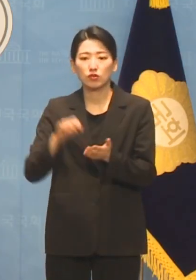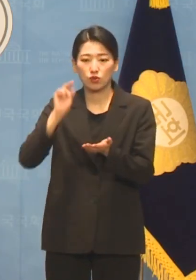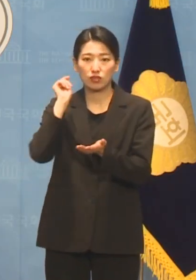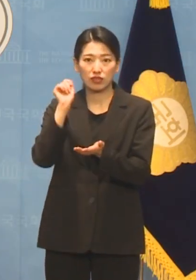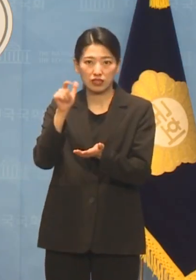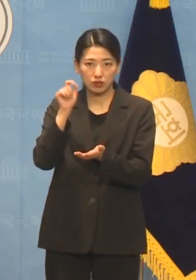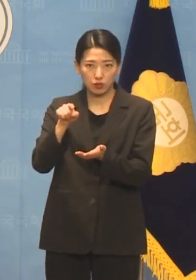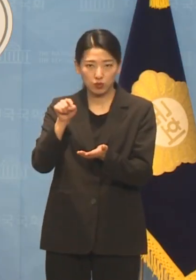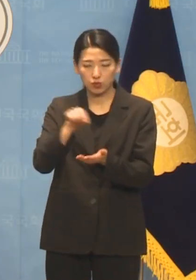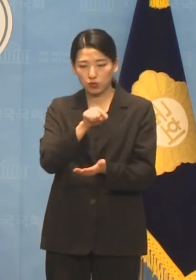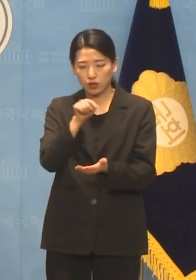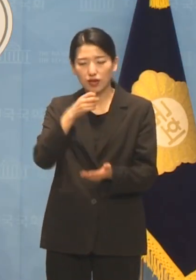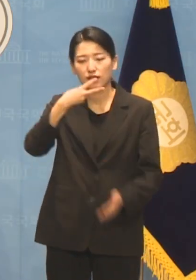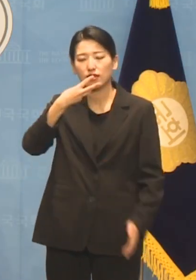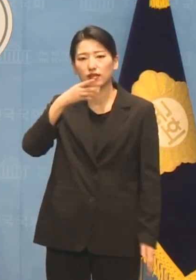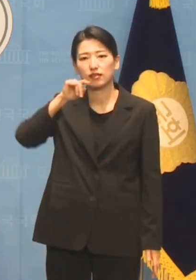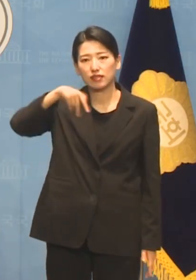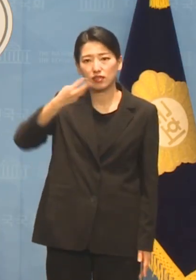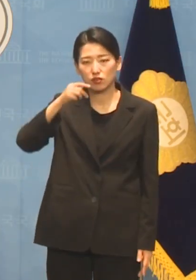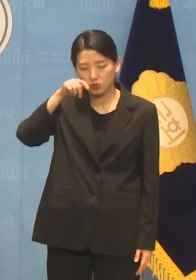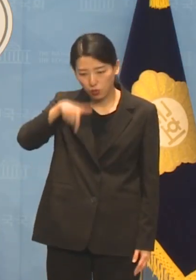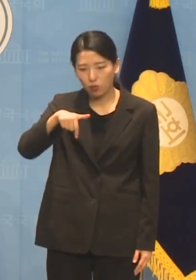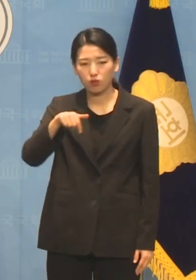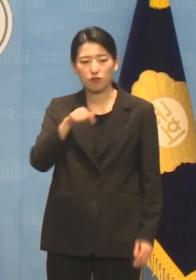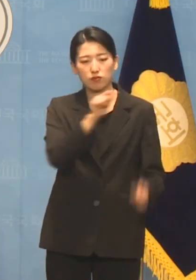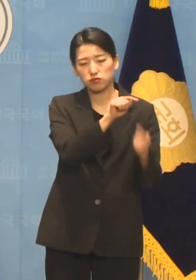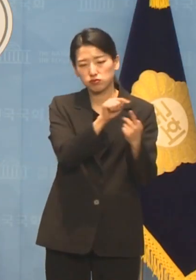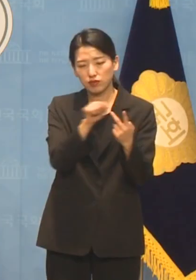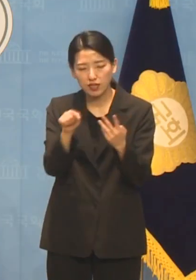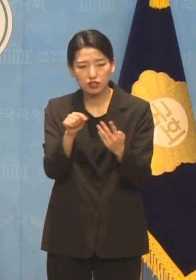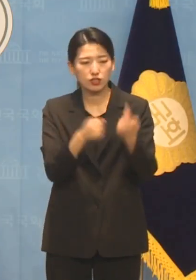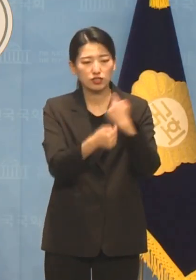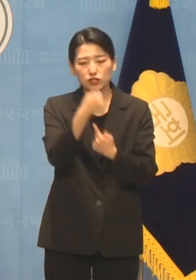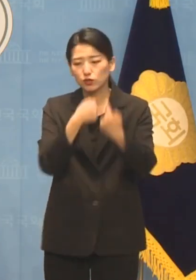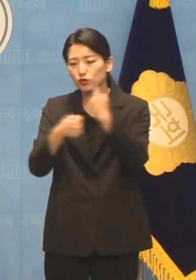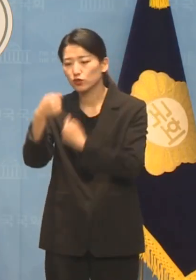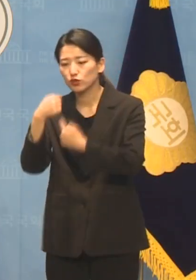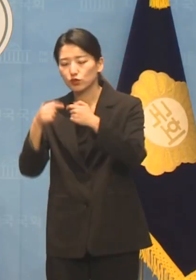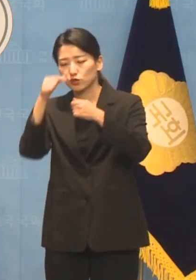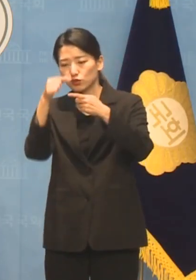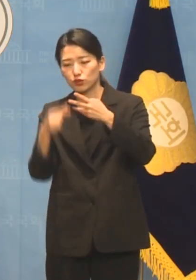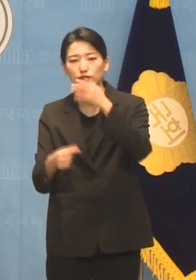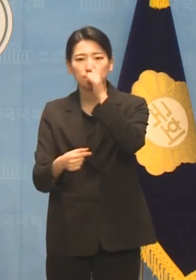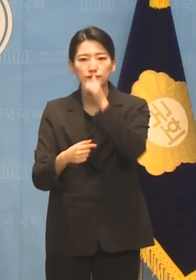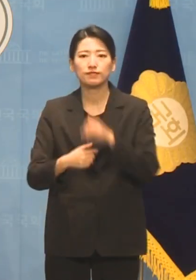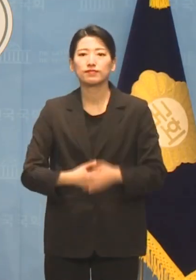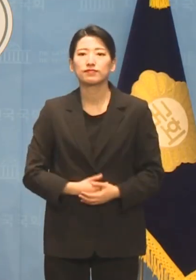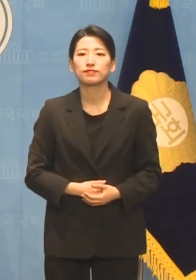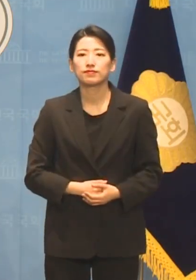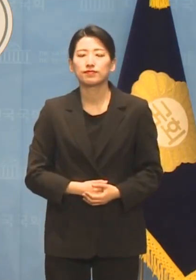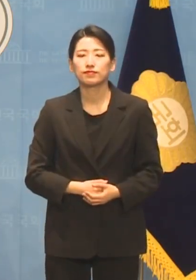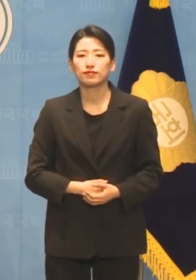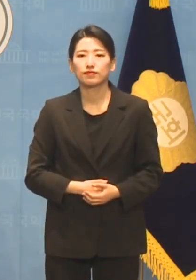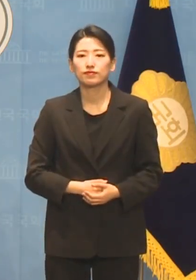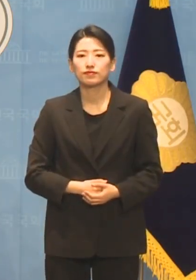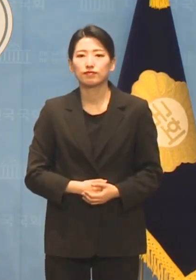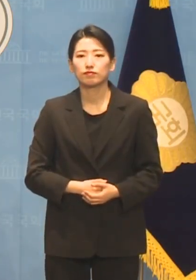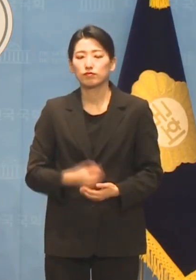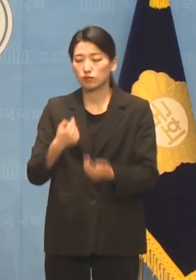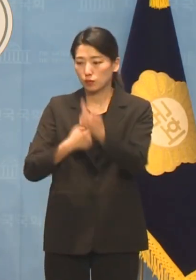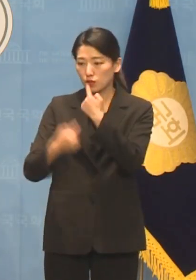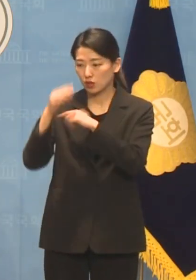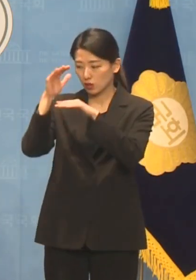틱톡이 3.97 순으로 제보되었습니다. 오늘 주요 제보 내용과 법적